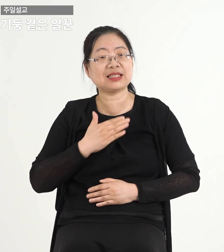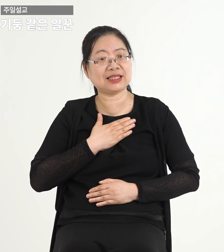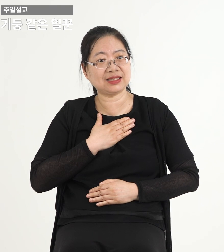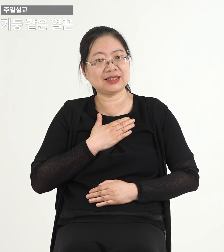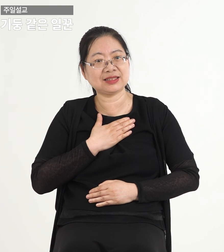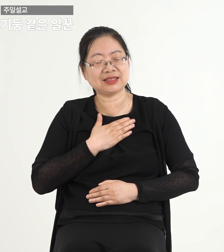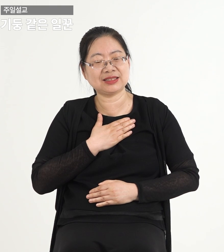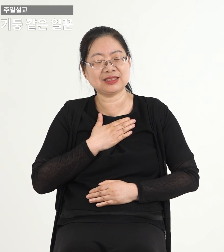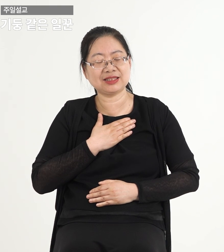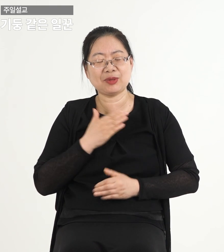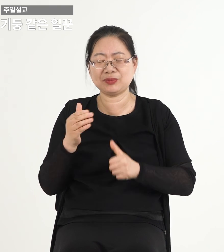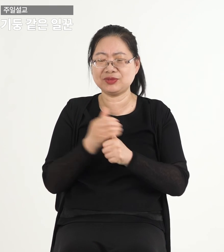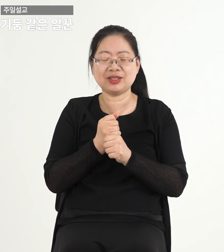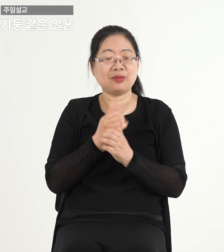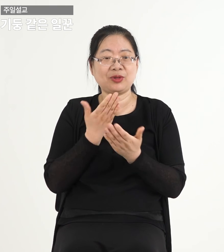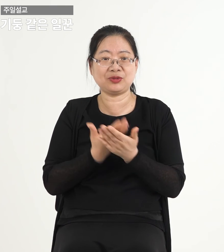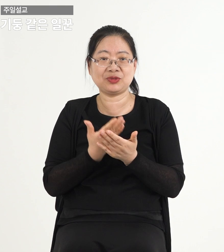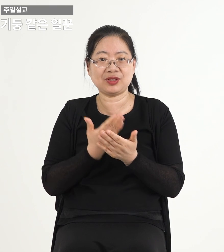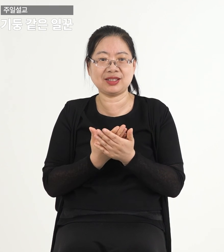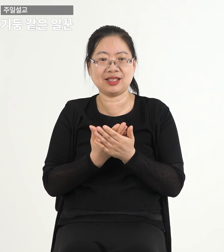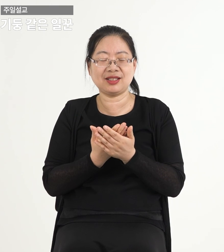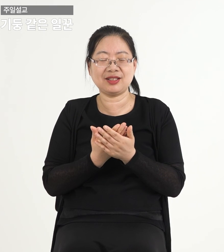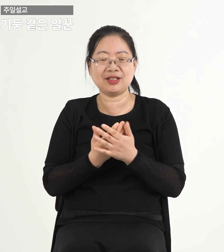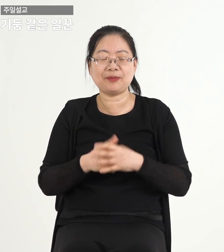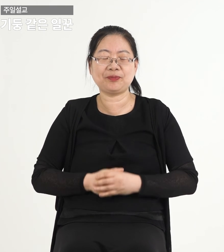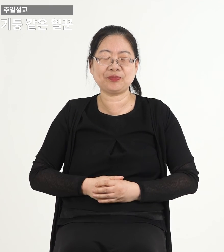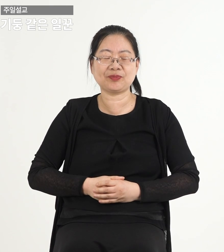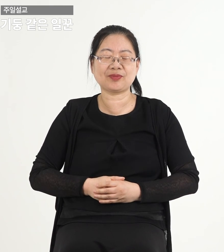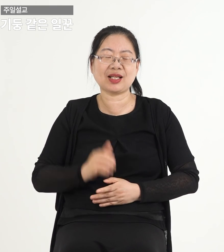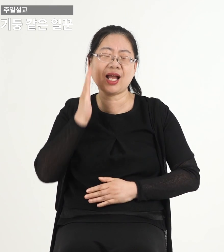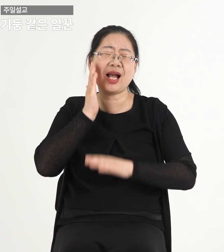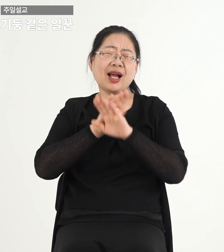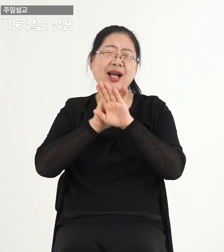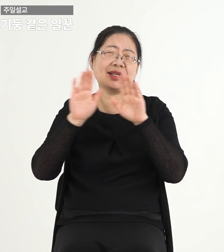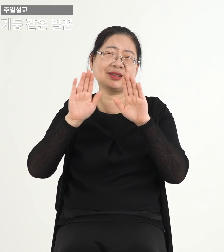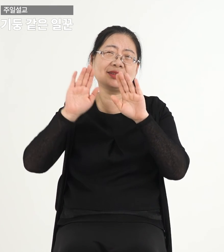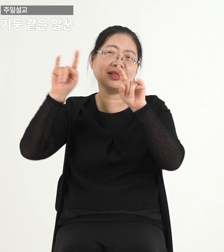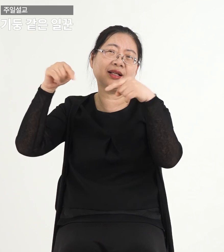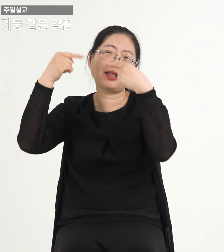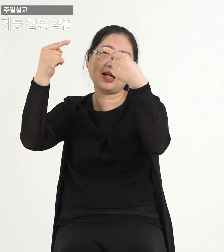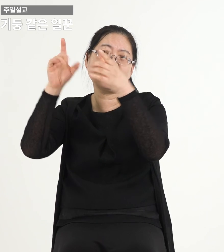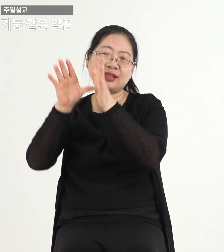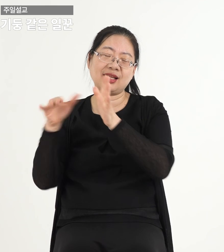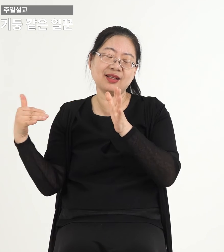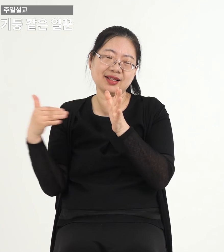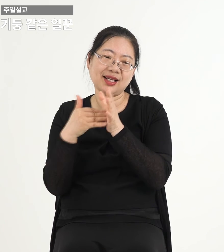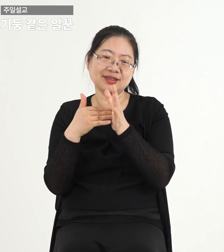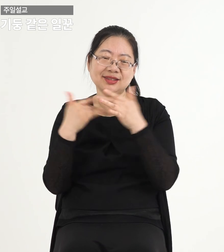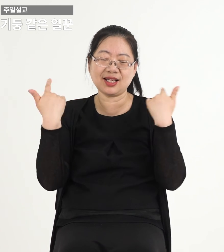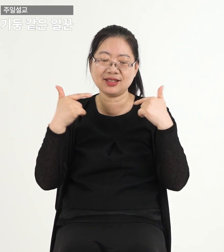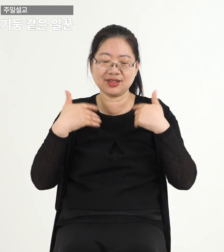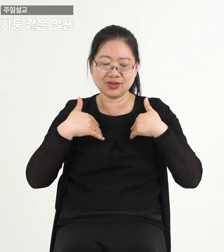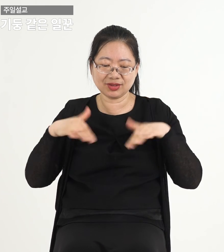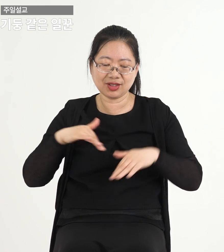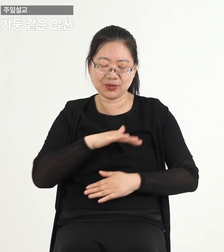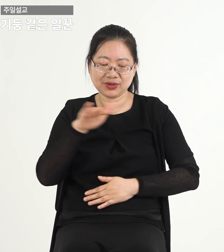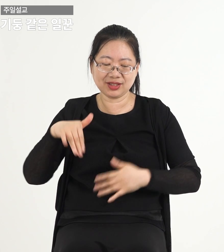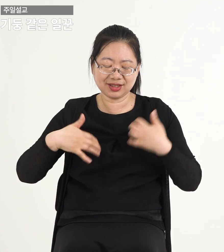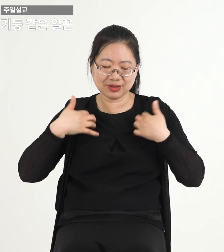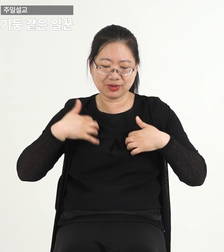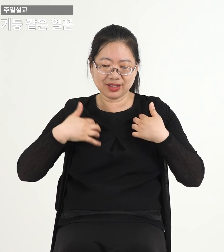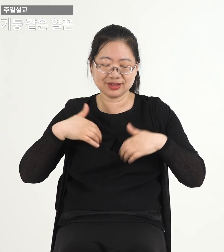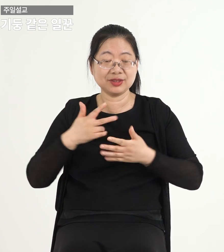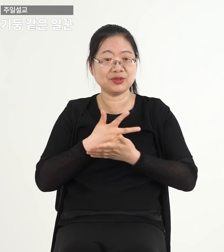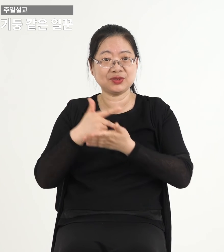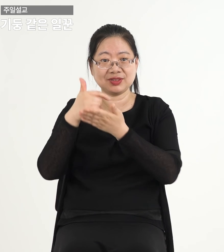나를 붙드셔서 천성문에 이를 때까지 언제나 연약한 나를 기뻐하시는